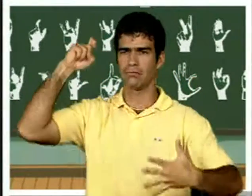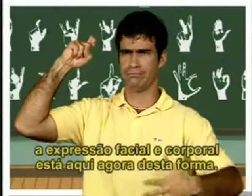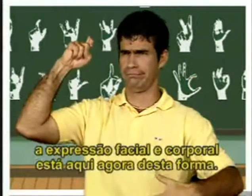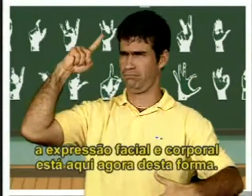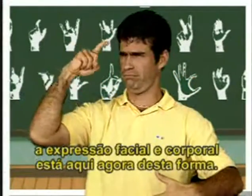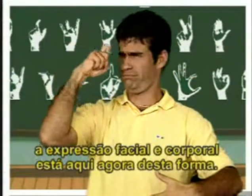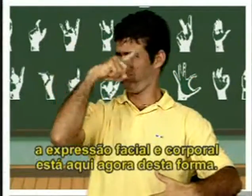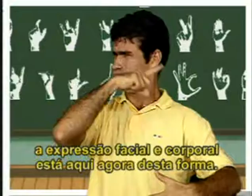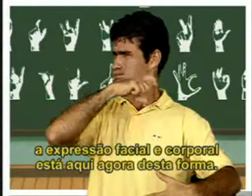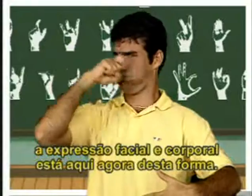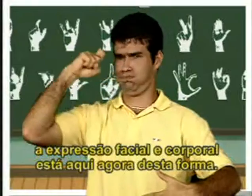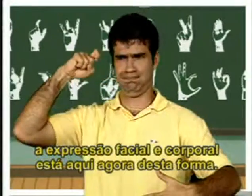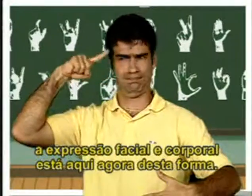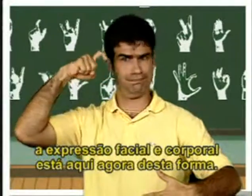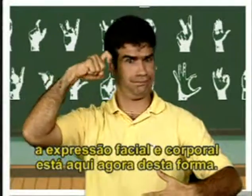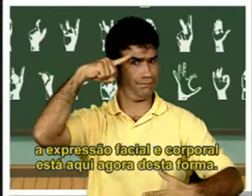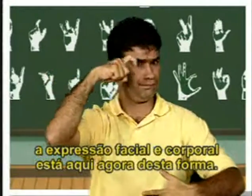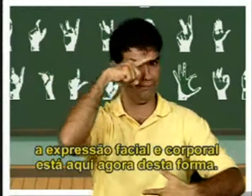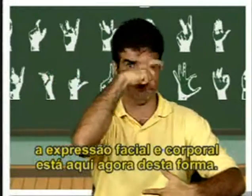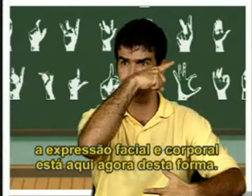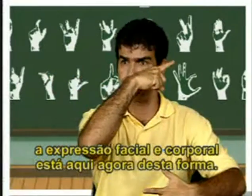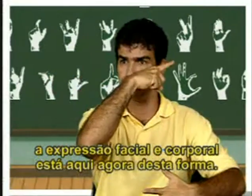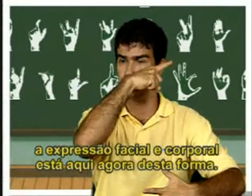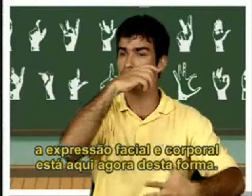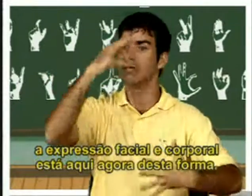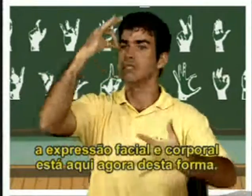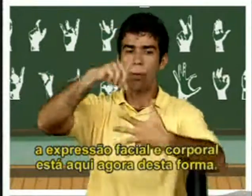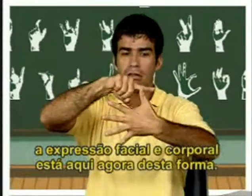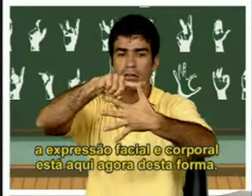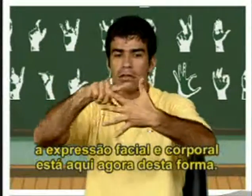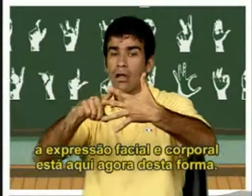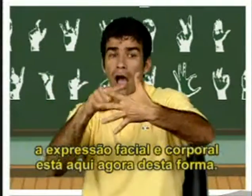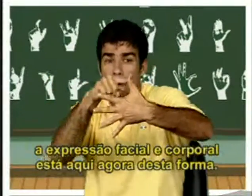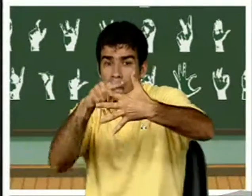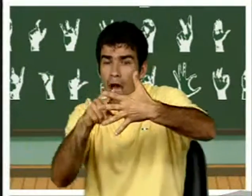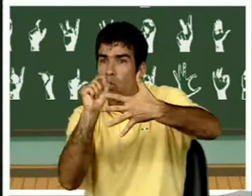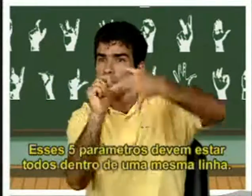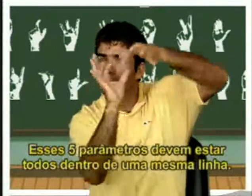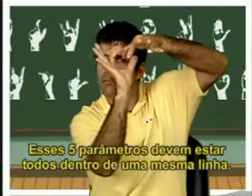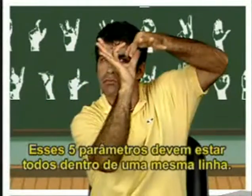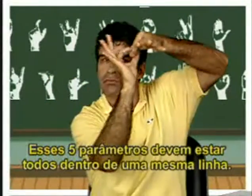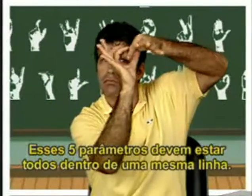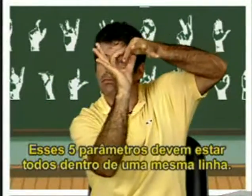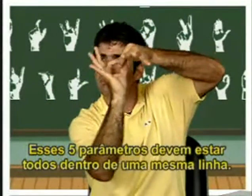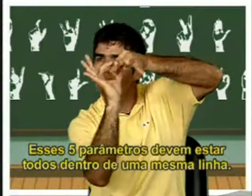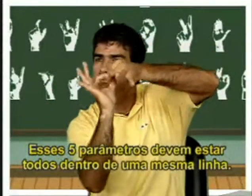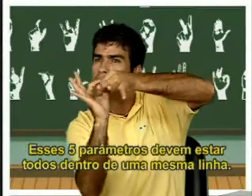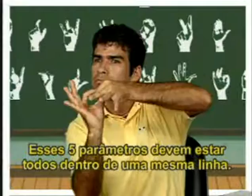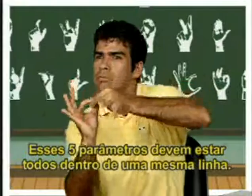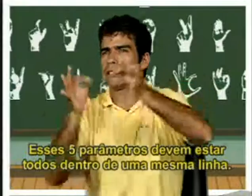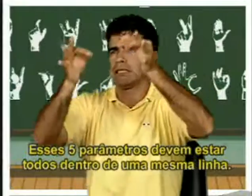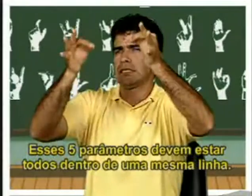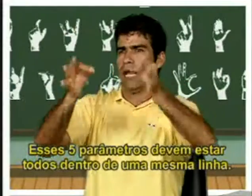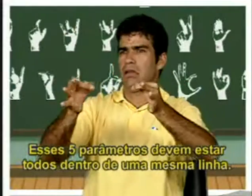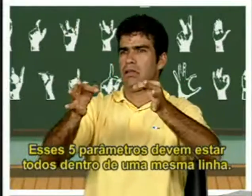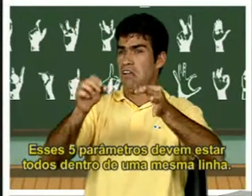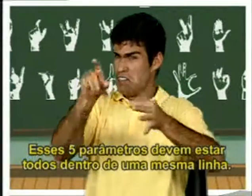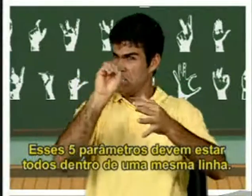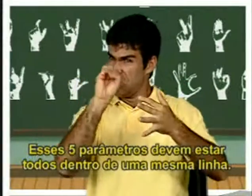E a expressão facial e corporal está aqui, agora, desta forma. Esses 5 parâmetros devem estar todos dentro de uma